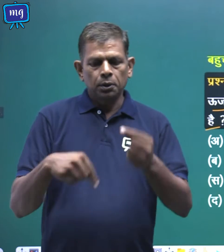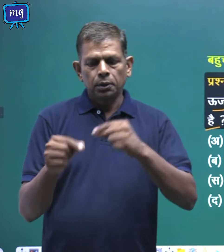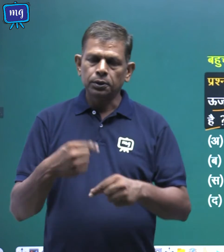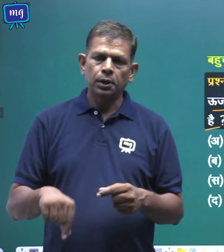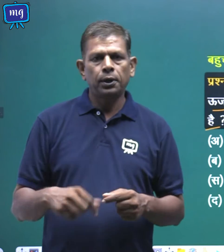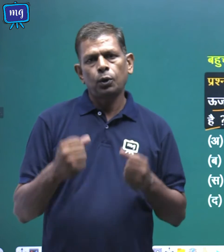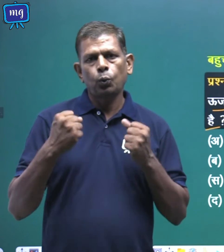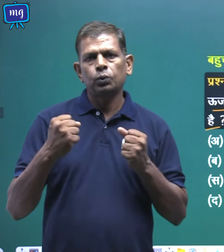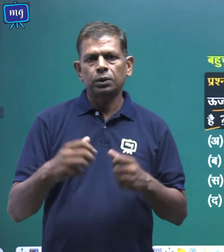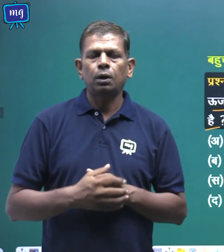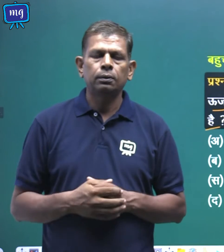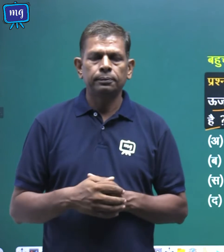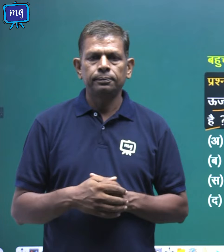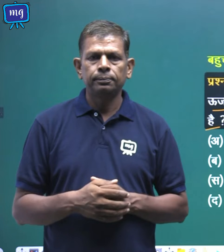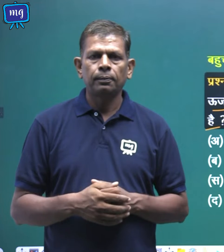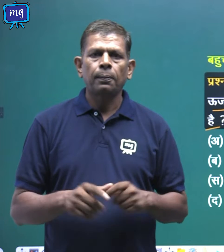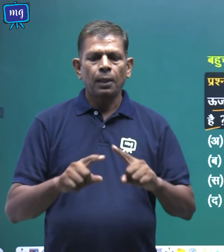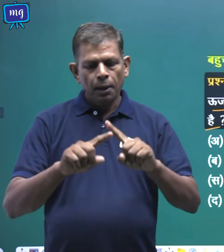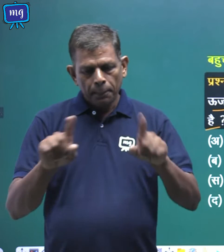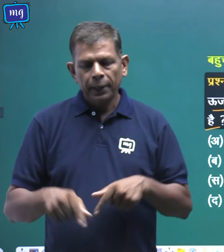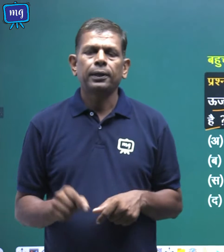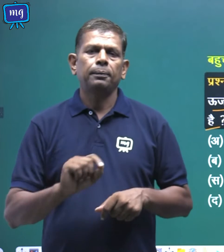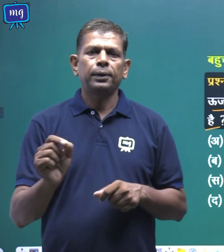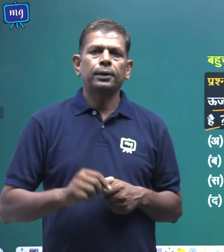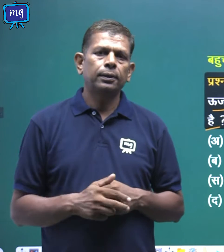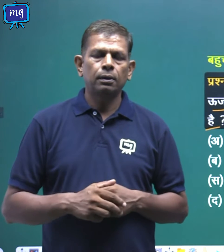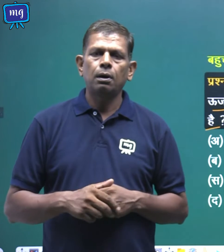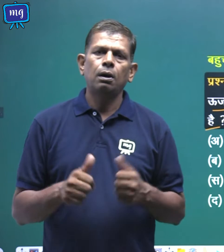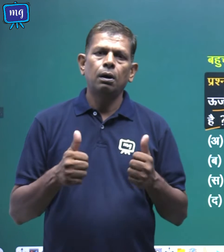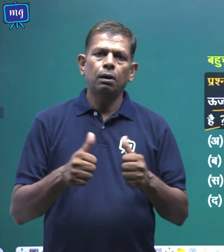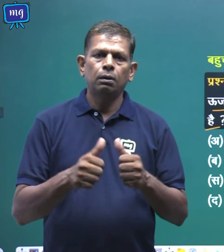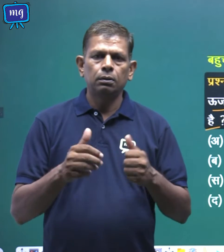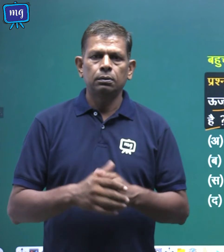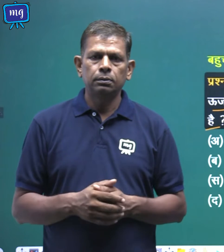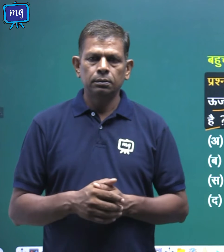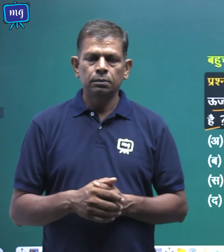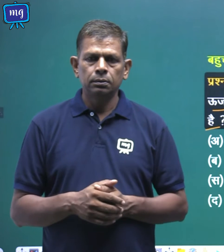रासायनिक ऊर्जा। ब्रैकेट में लिखेंगे अ।